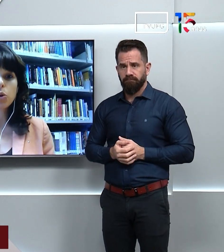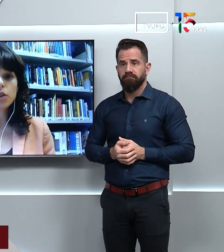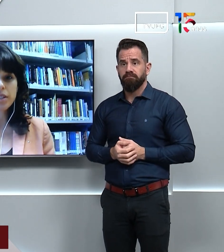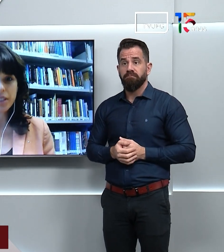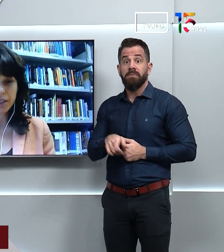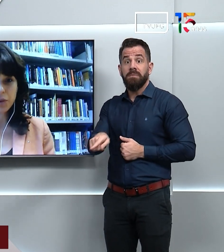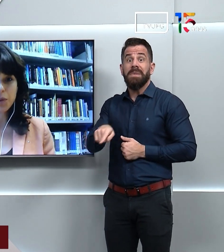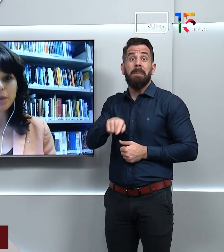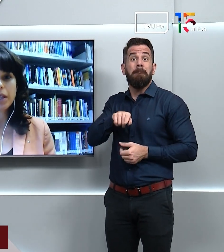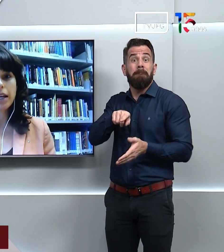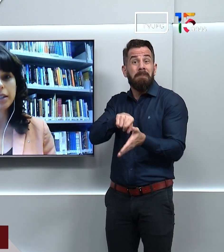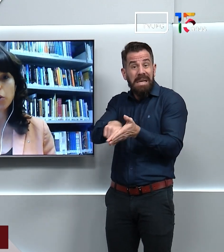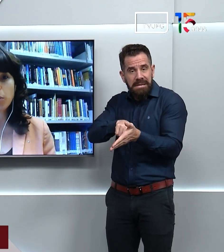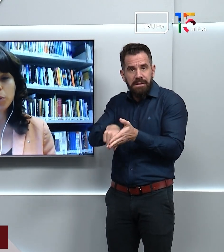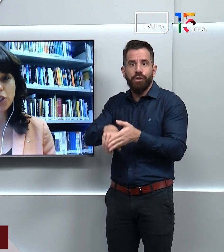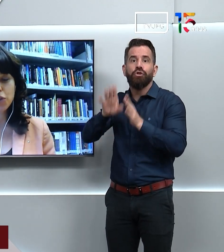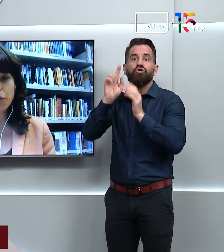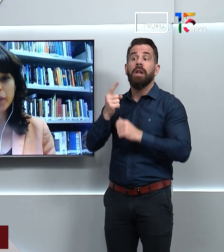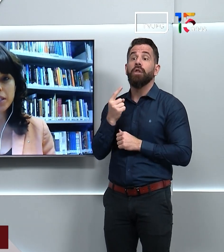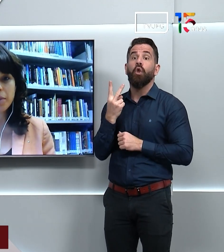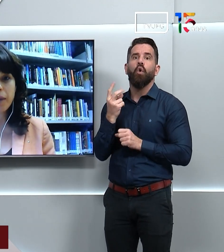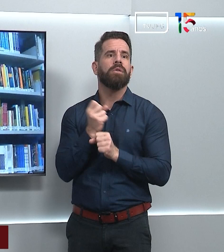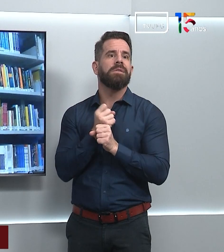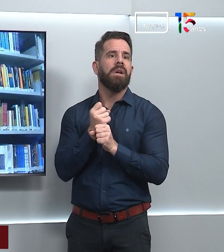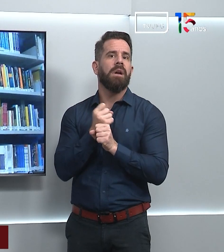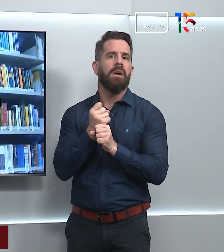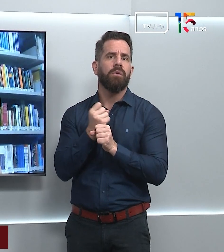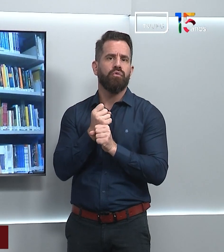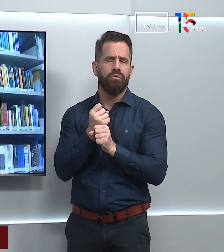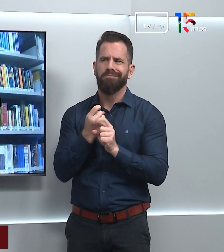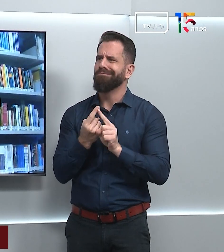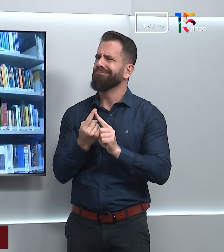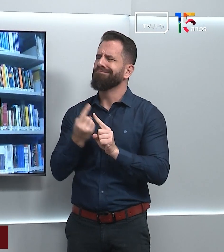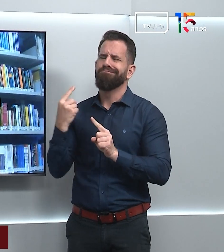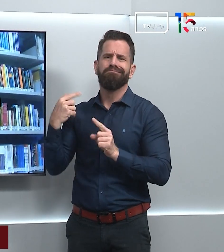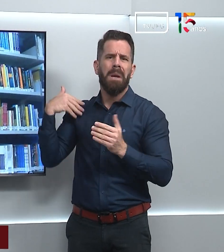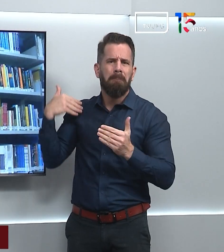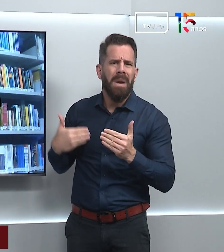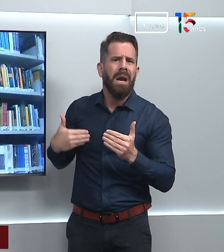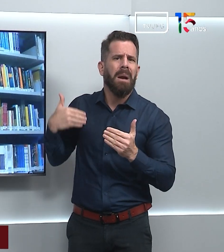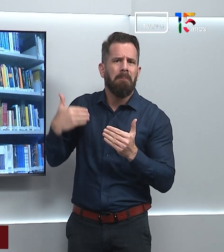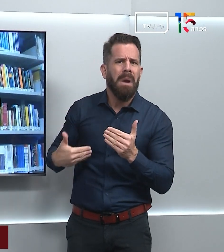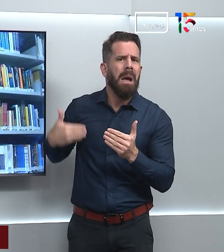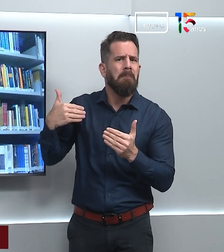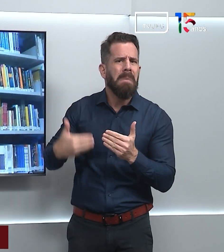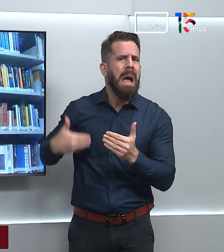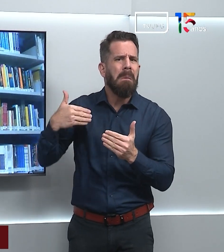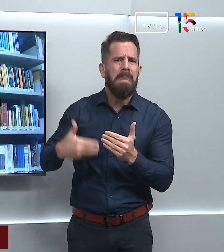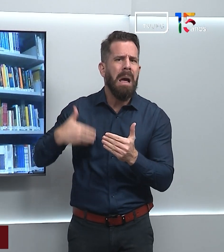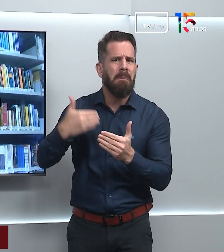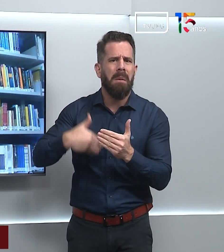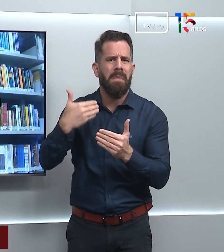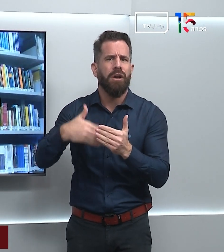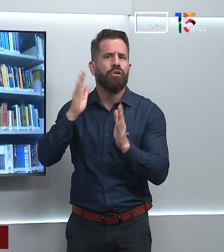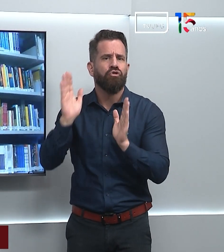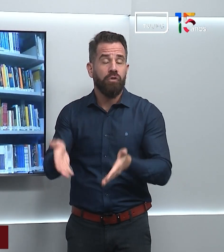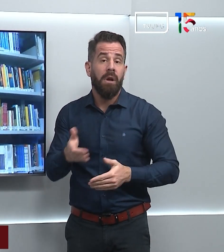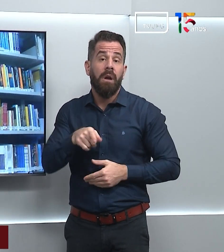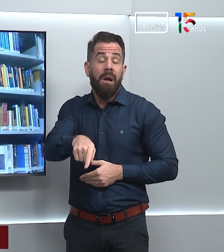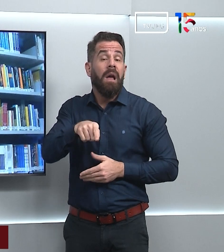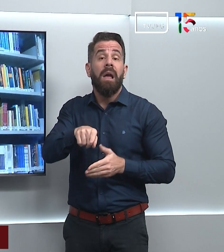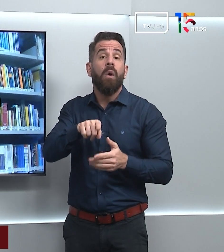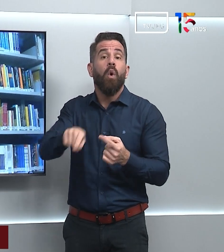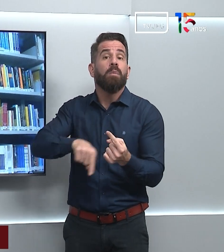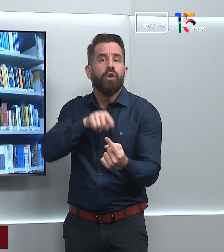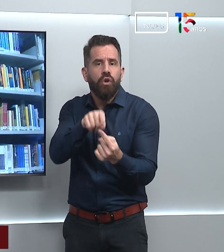há 12 anos e ela tem como objetivo principal entender como é que as crianças, né, em quais condições elas acessam a internet, então